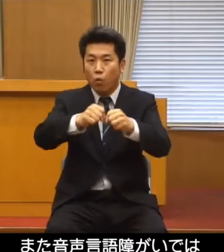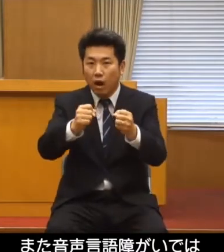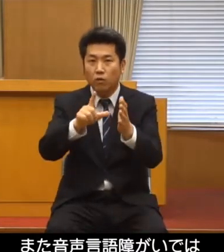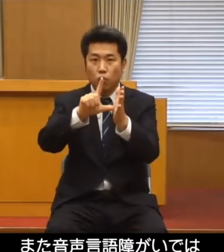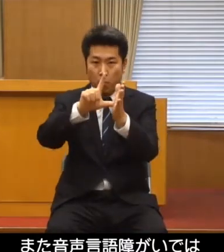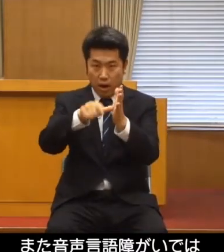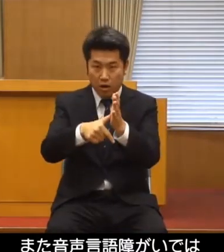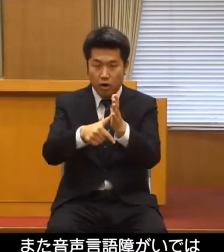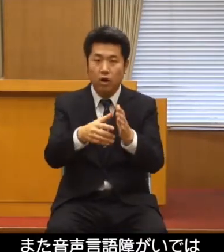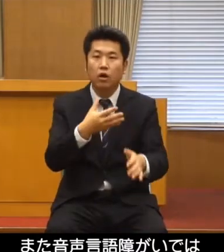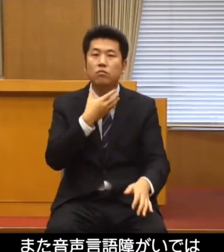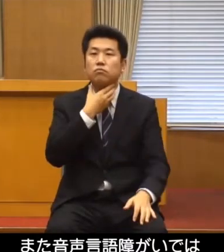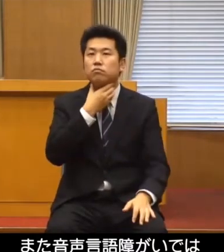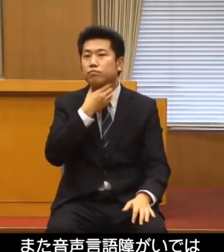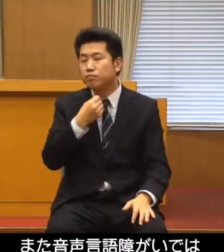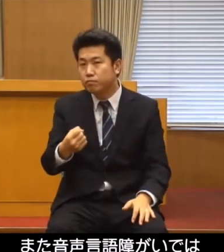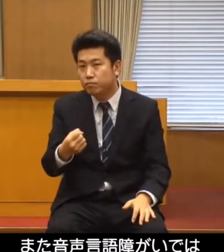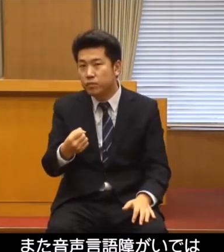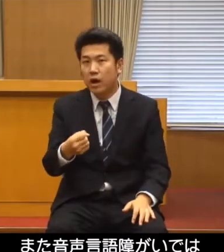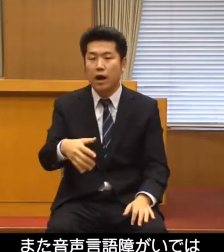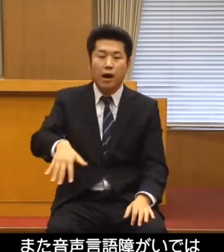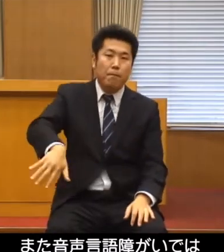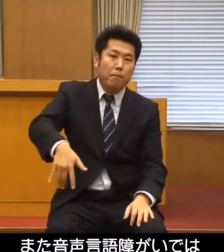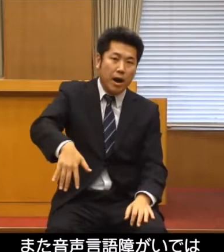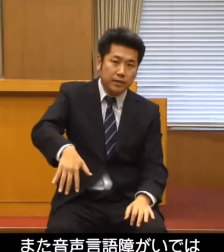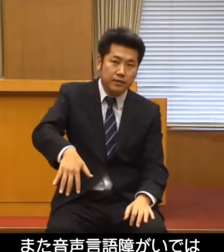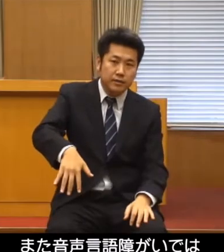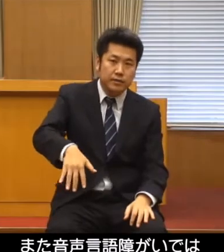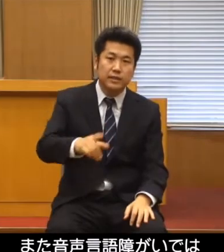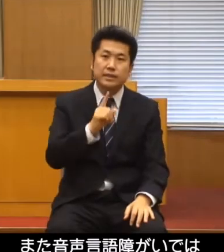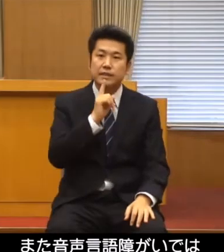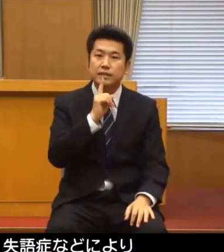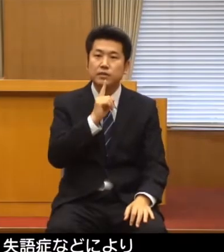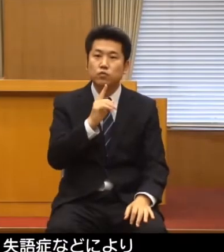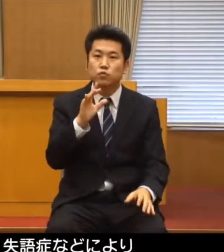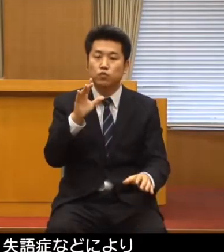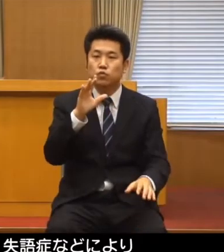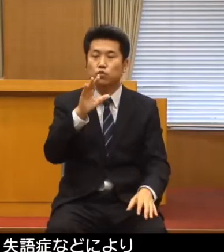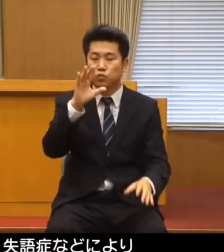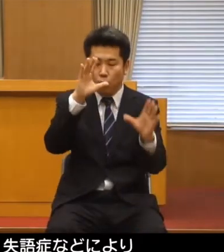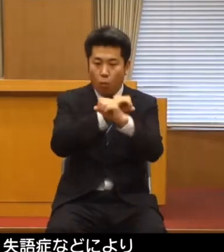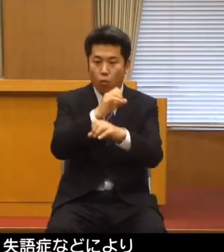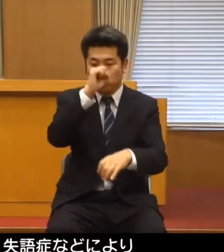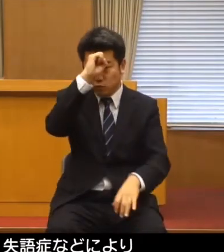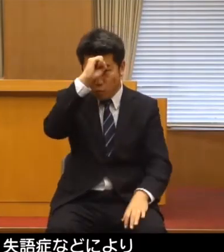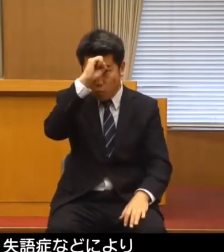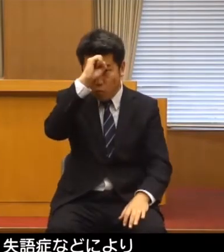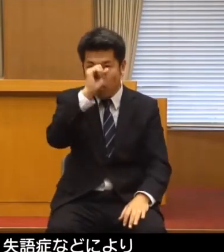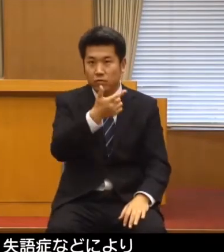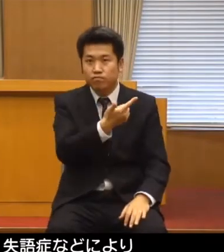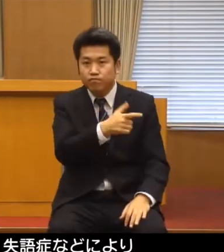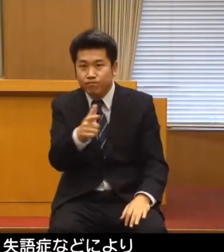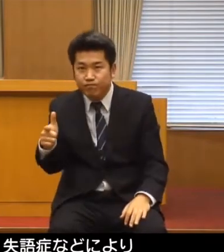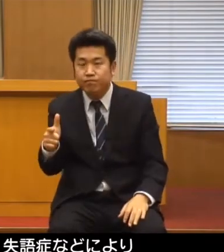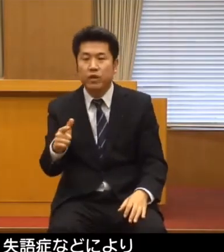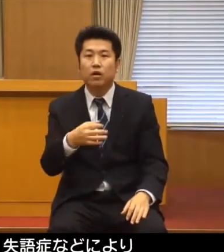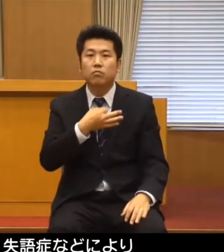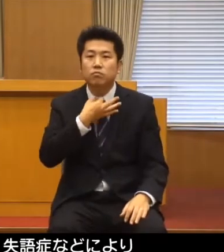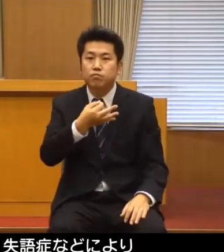語障害では口頭摘出や麻痺、失語症などにより発声、発語が困